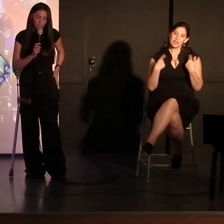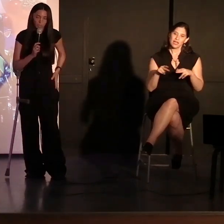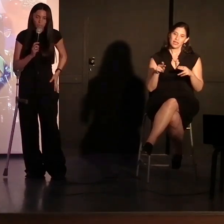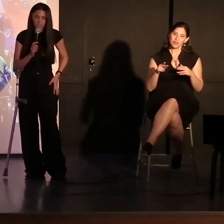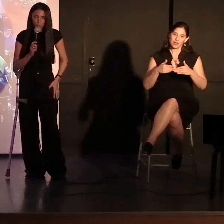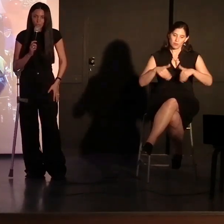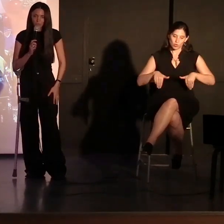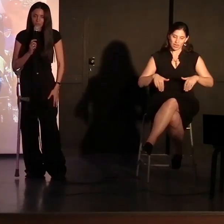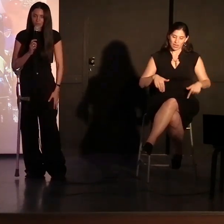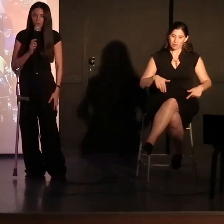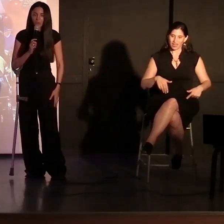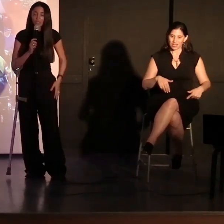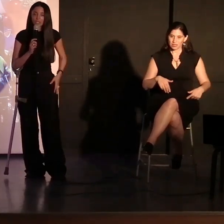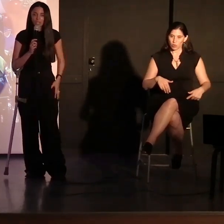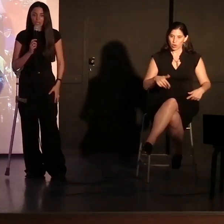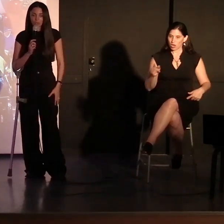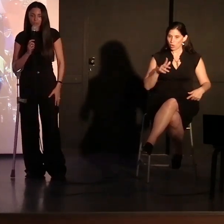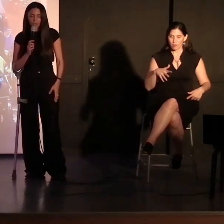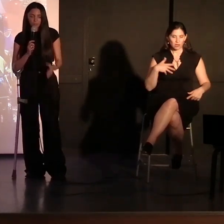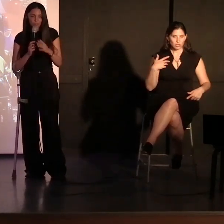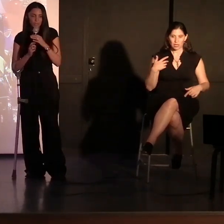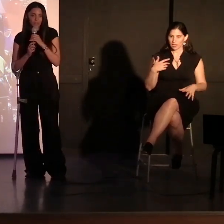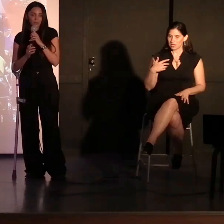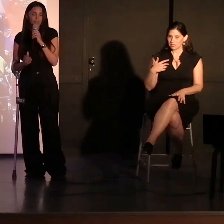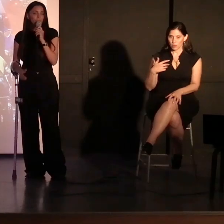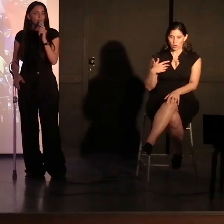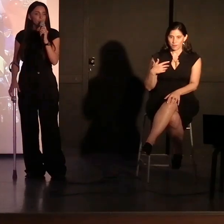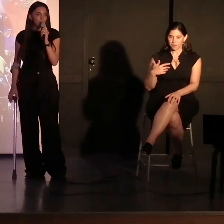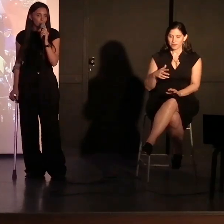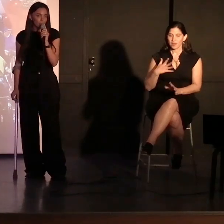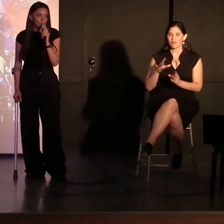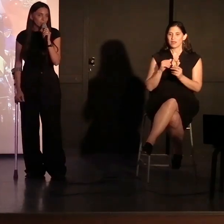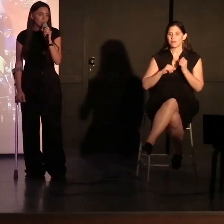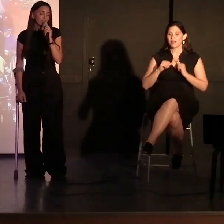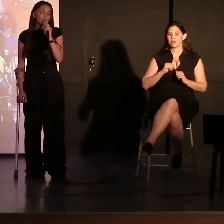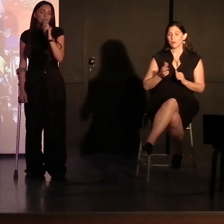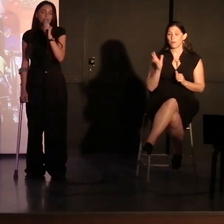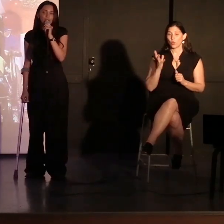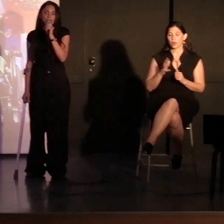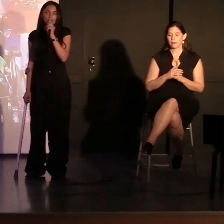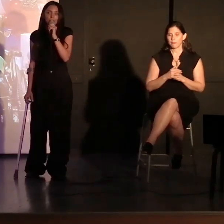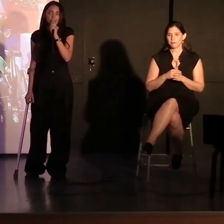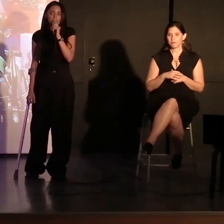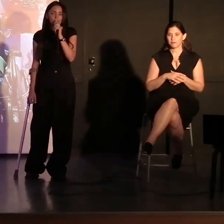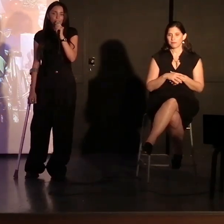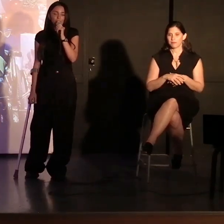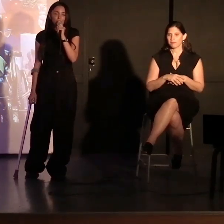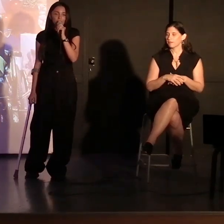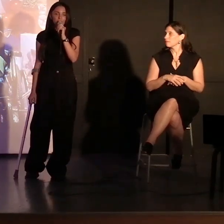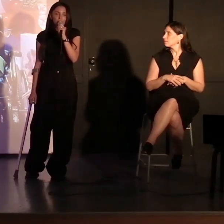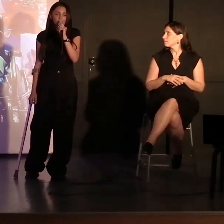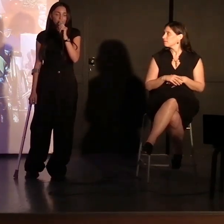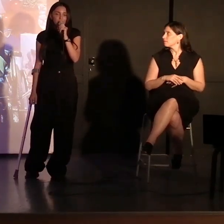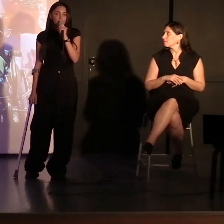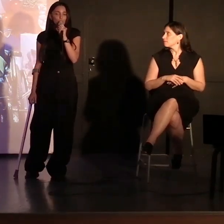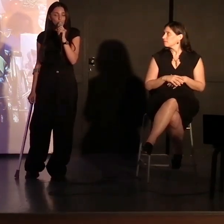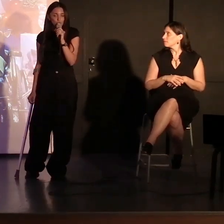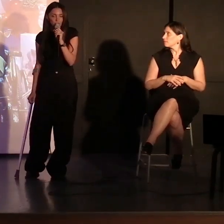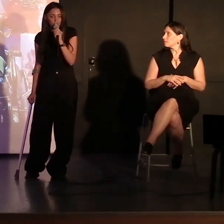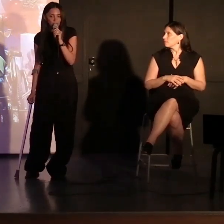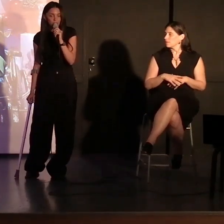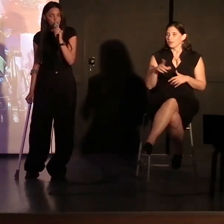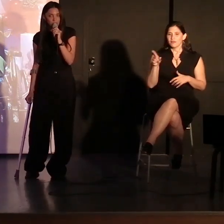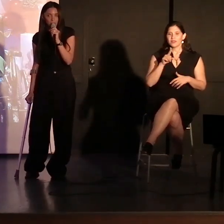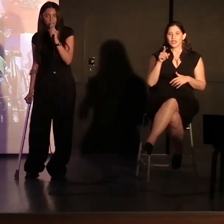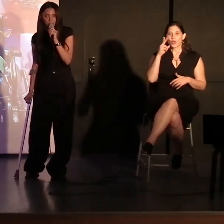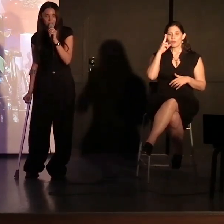ואני משותקת ברגל שמאל לא מרגישה את רגל שמאל ואני עם כאבים חמורים וזה לא